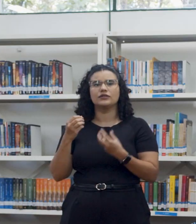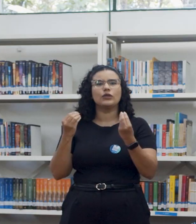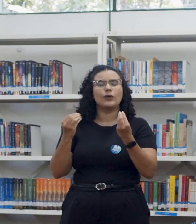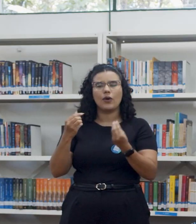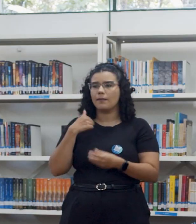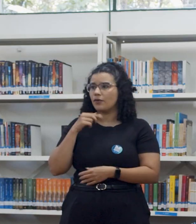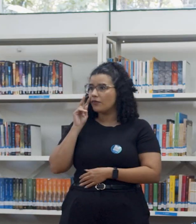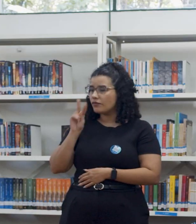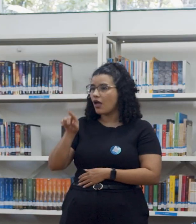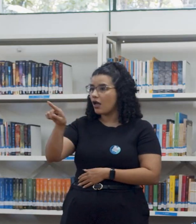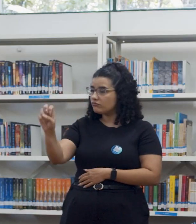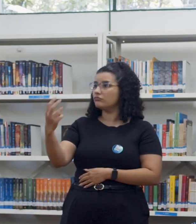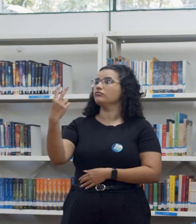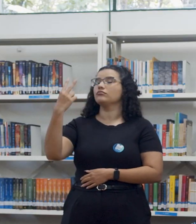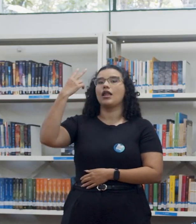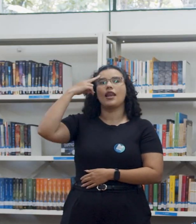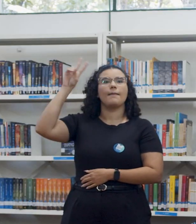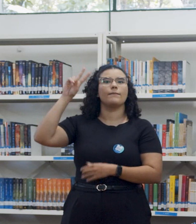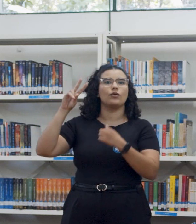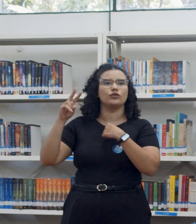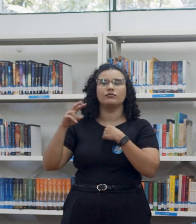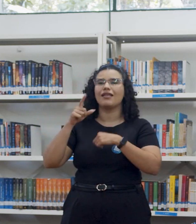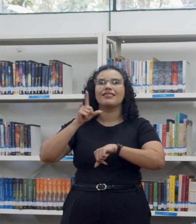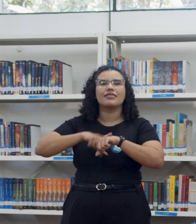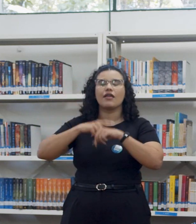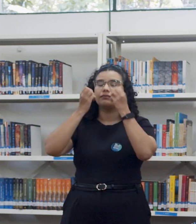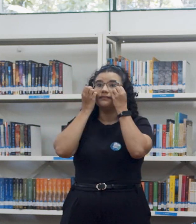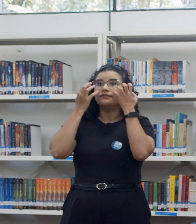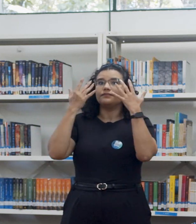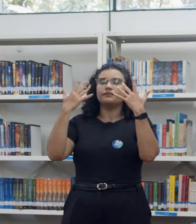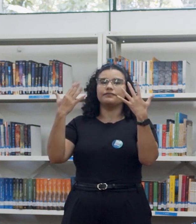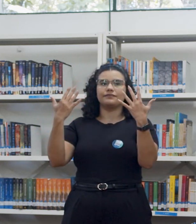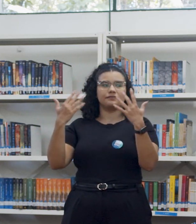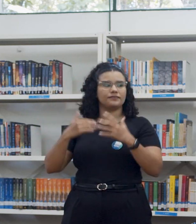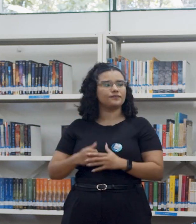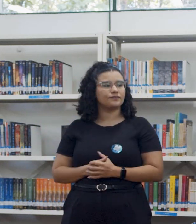ela iria se lembrar de mim? De imediato, seus olhinhos se acenderam.